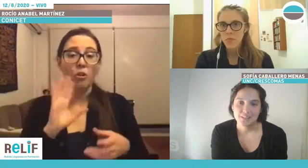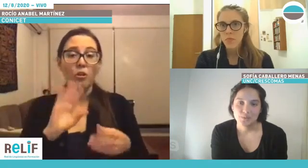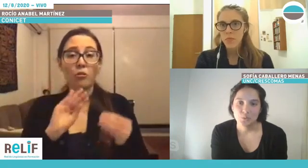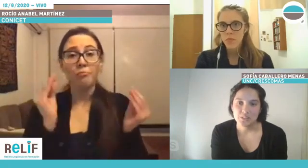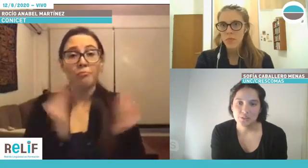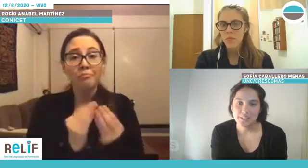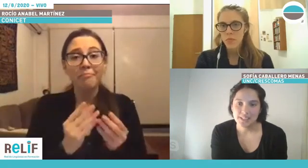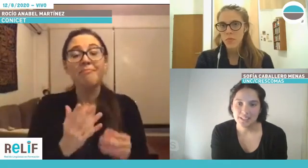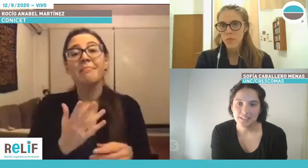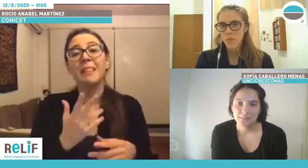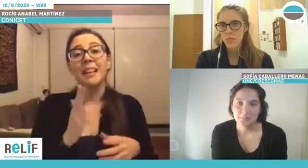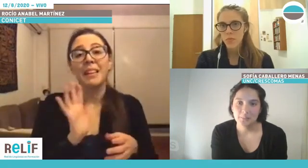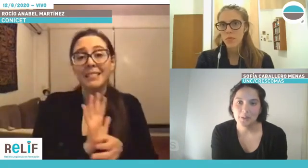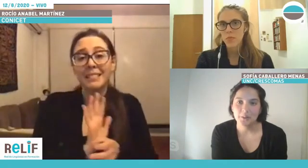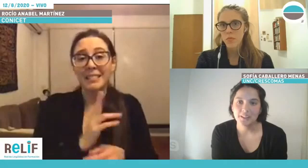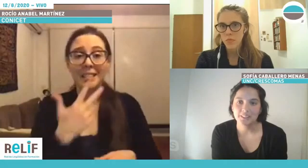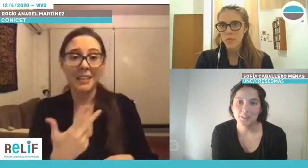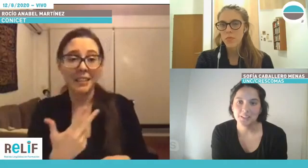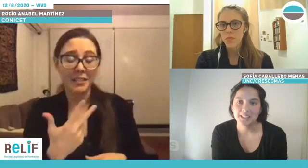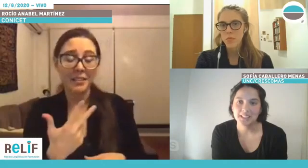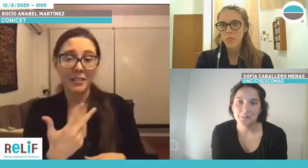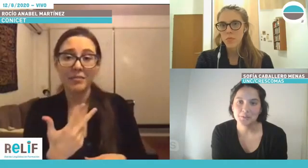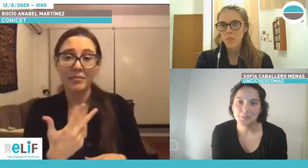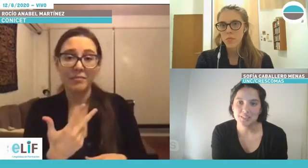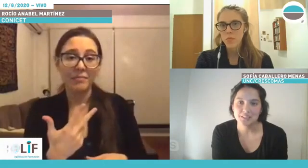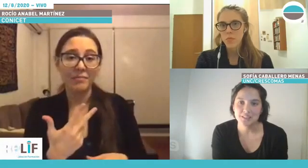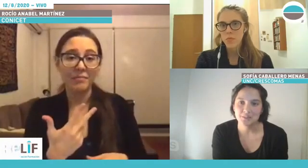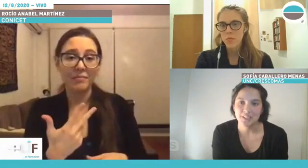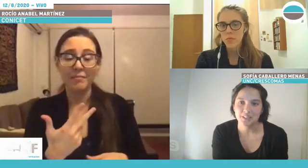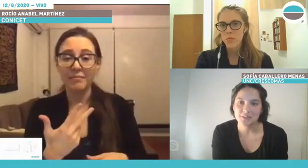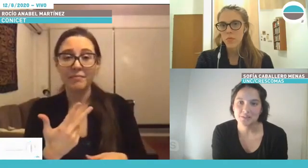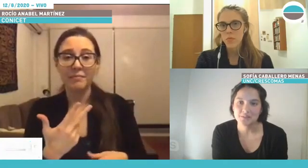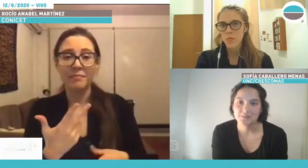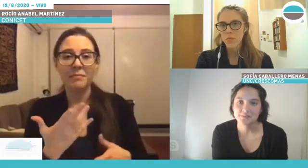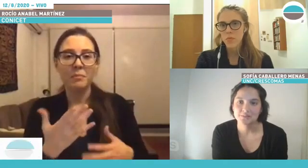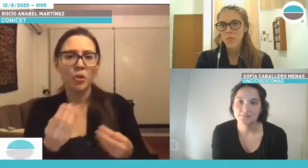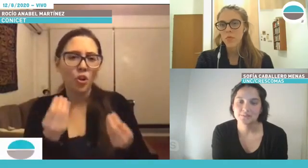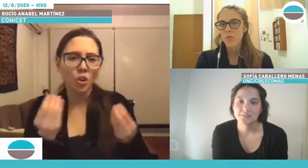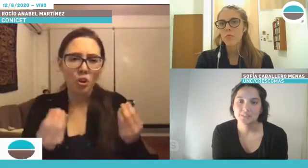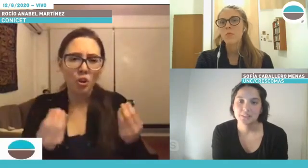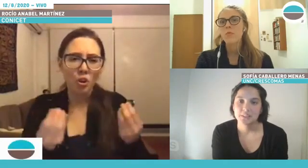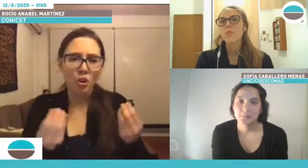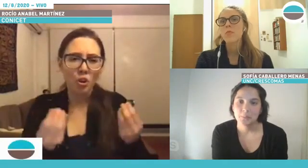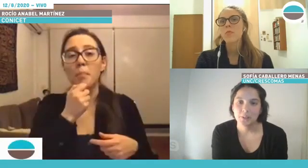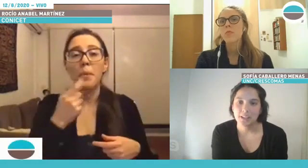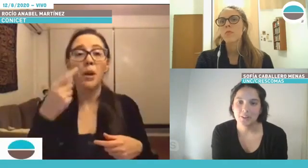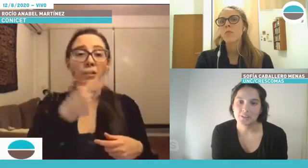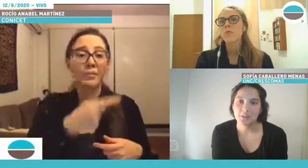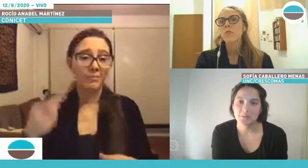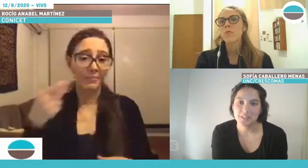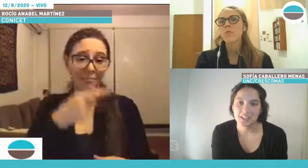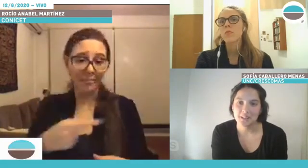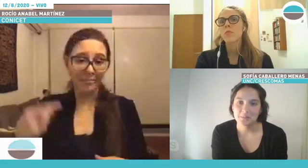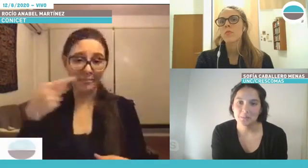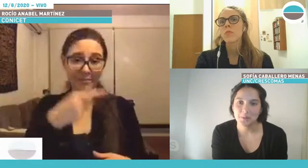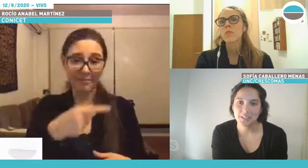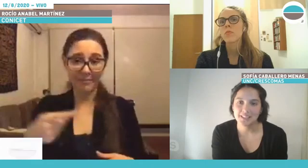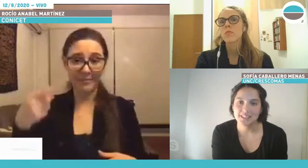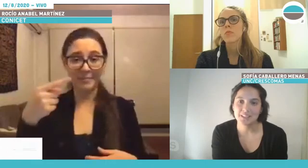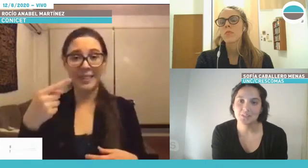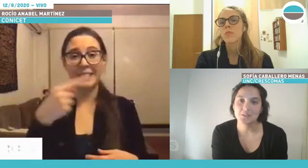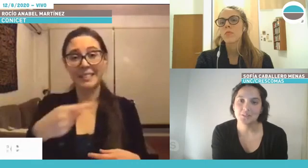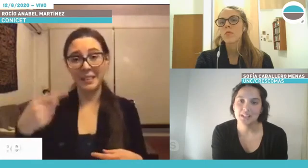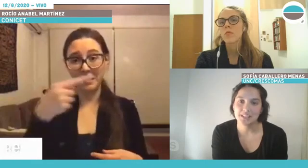Ahí es una sola seña, pero en total tenemos 3 significados. ¿Por qué? O sea, ¿cómo sería?